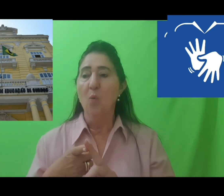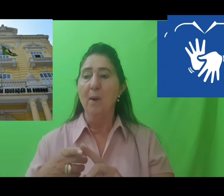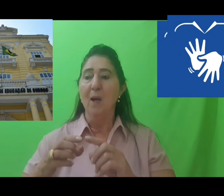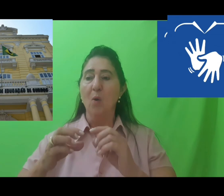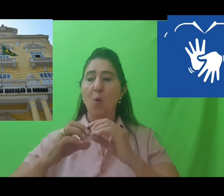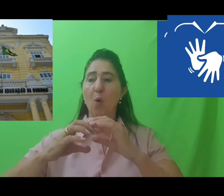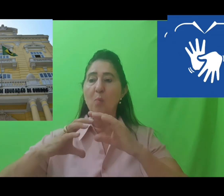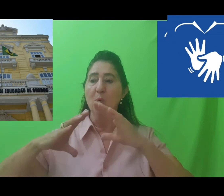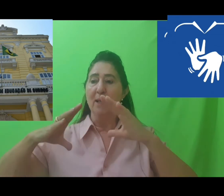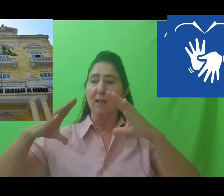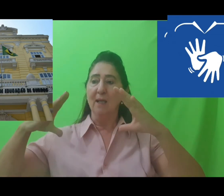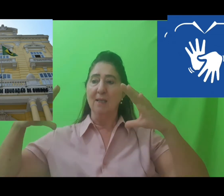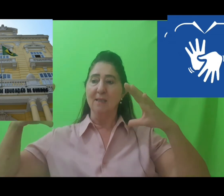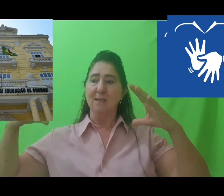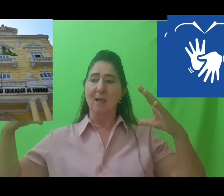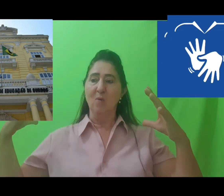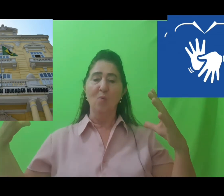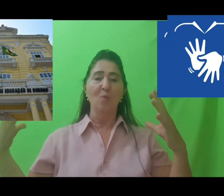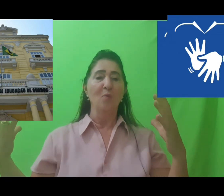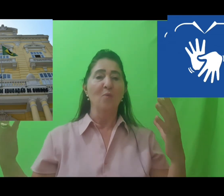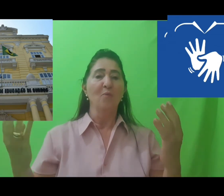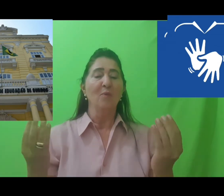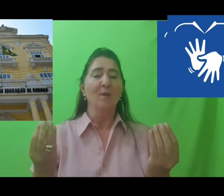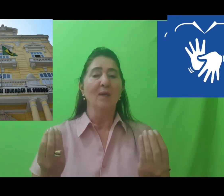uma comunicação que